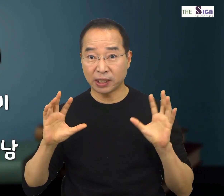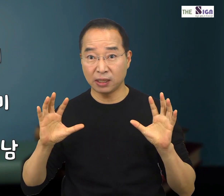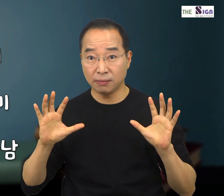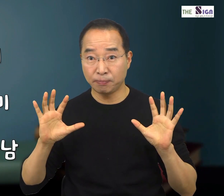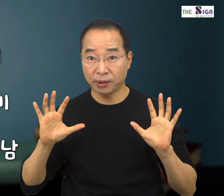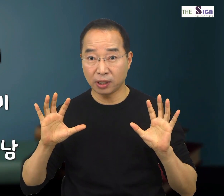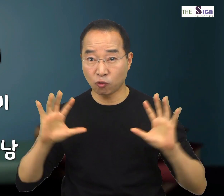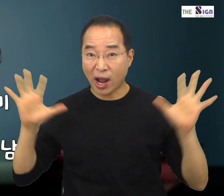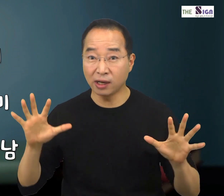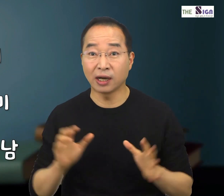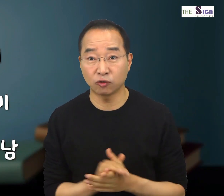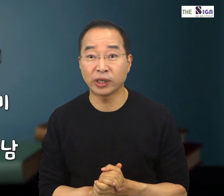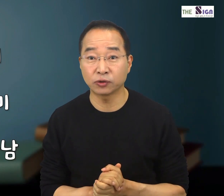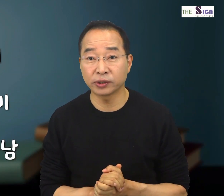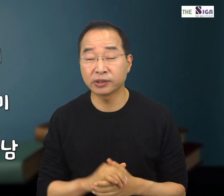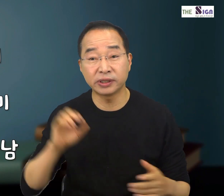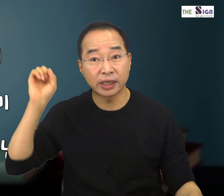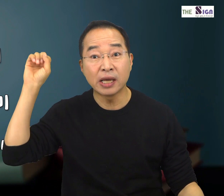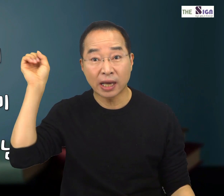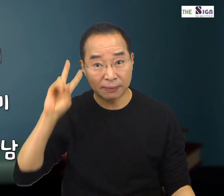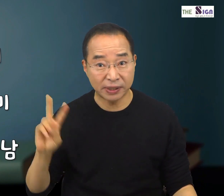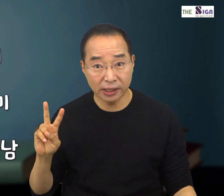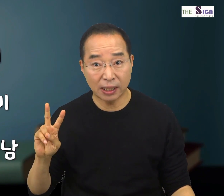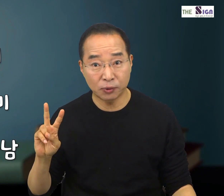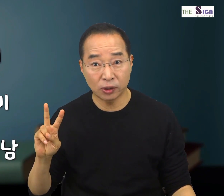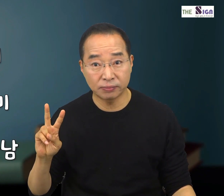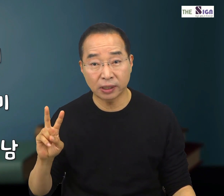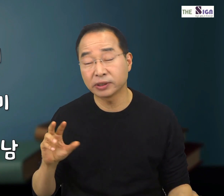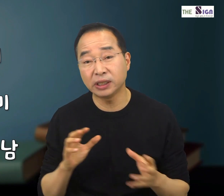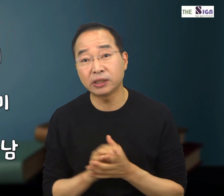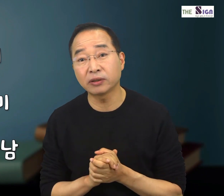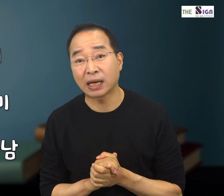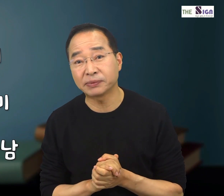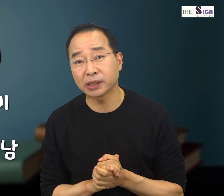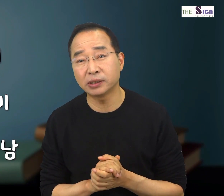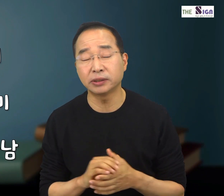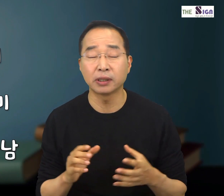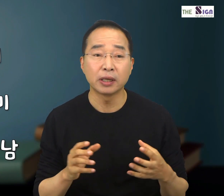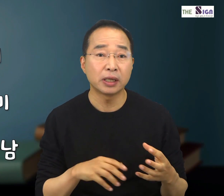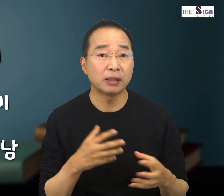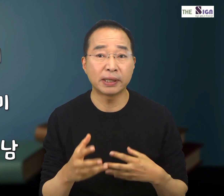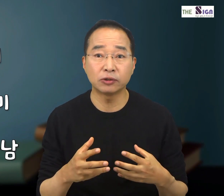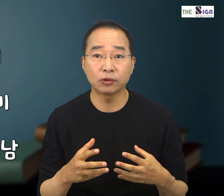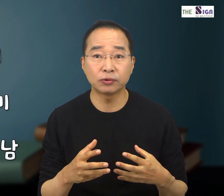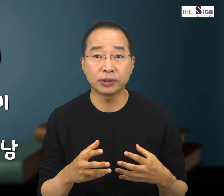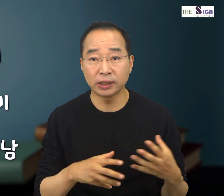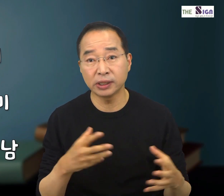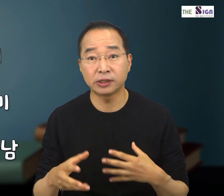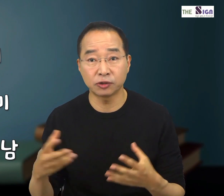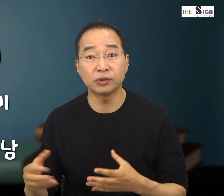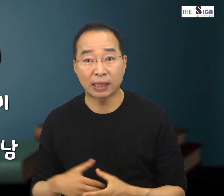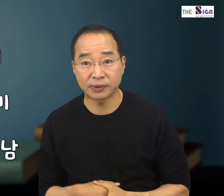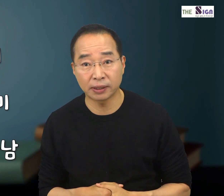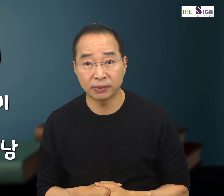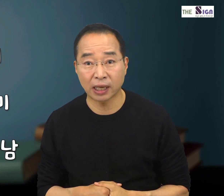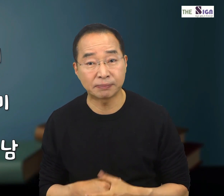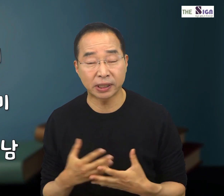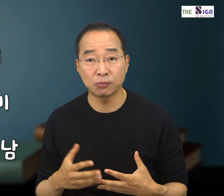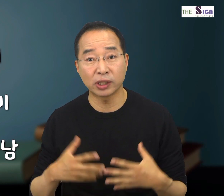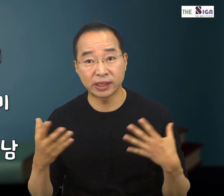갑자기 벼락이 꽝 하고 하죠. 그래서 이제 갑자기라는 표현입니다. 그래서 이런 갑자기는 일반적으로 그냥 흔히 쓸 수 있는 갑자기입니다. 갑자기 뭔가